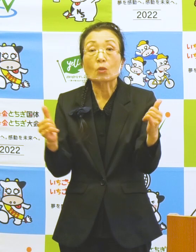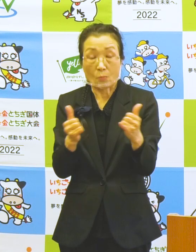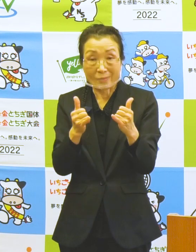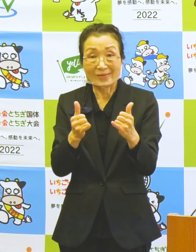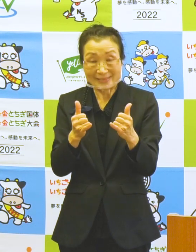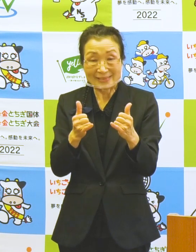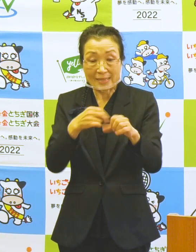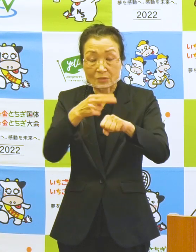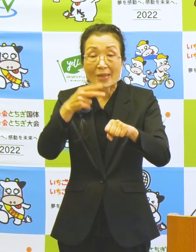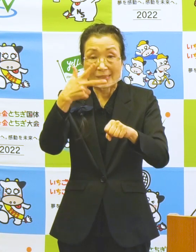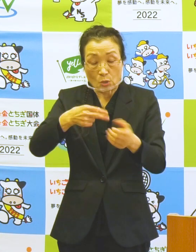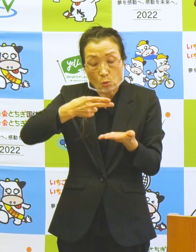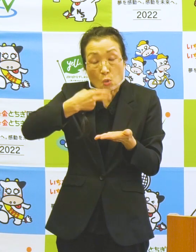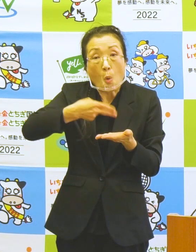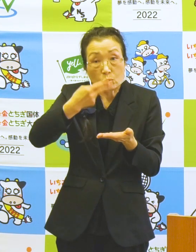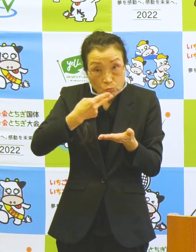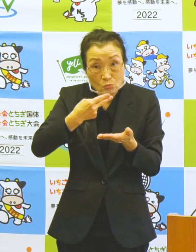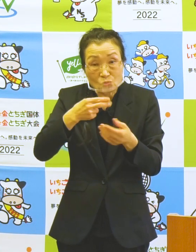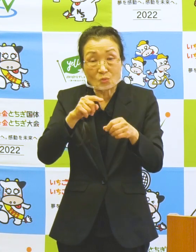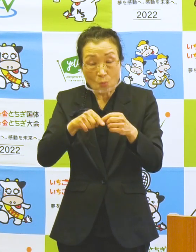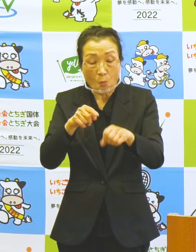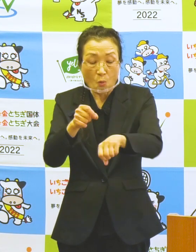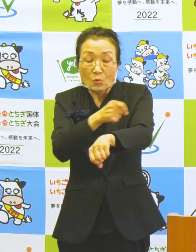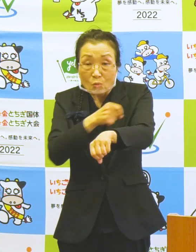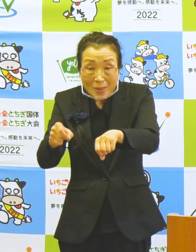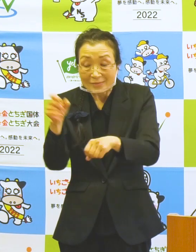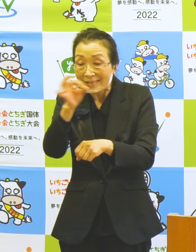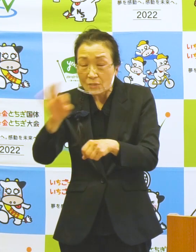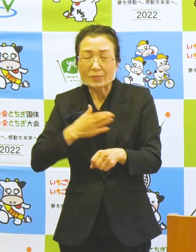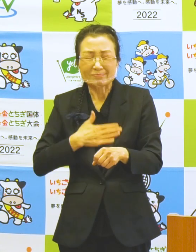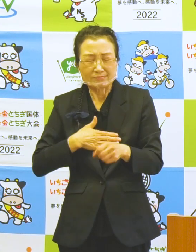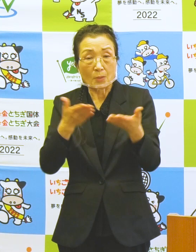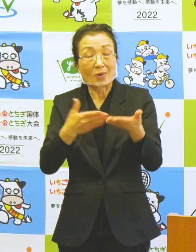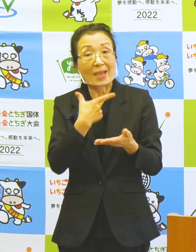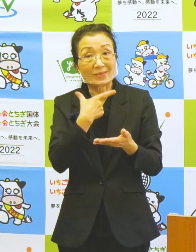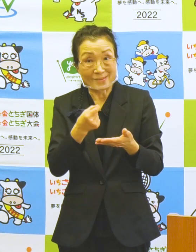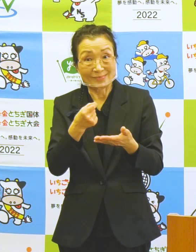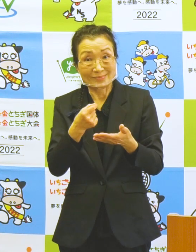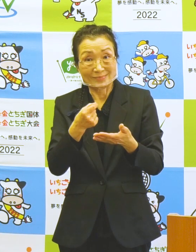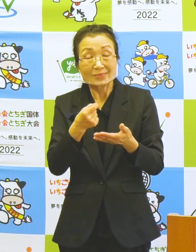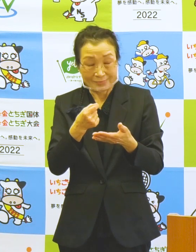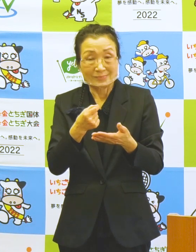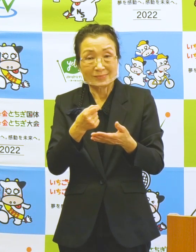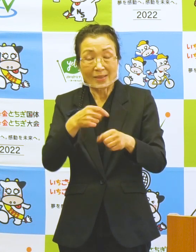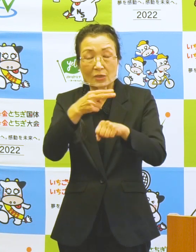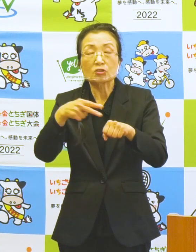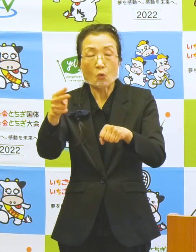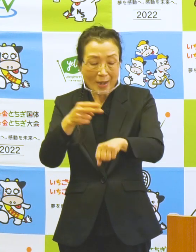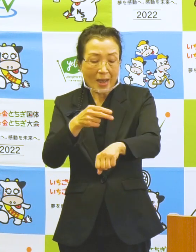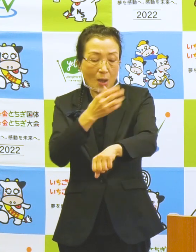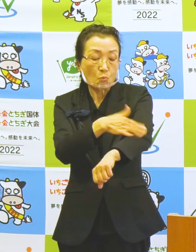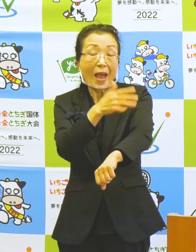食、那須塩原市の特産品を知っていただくべく、那須塩原ブランドの冊子